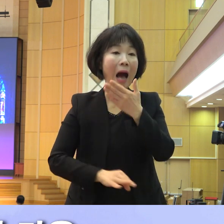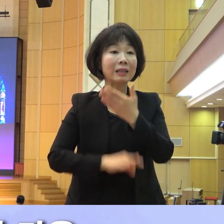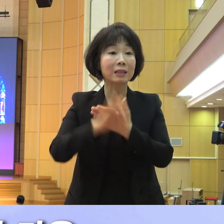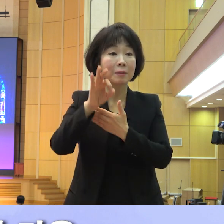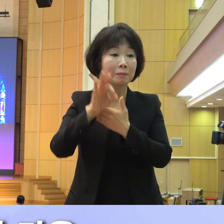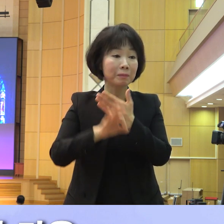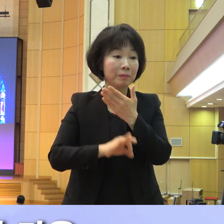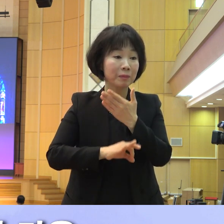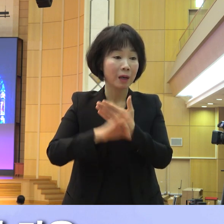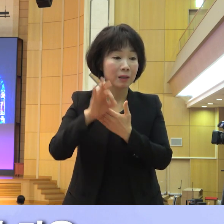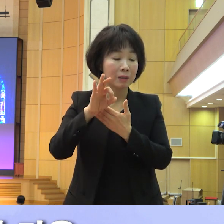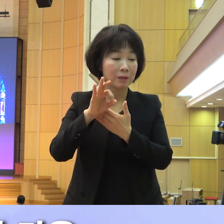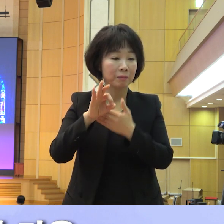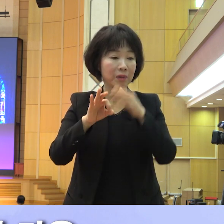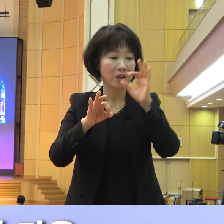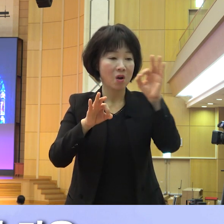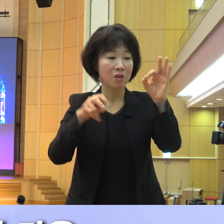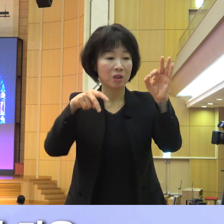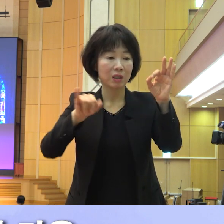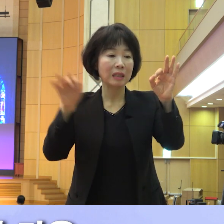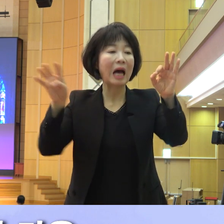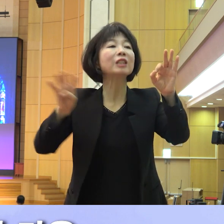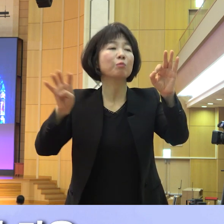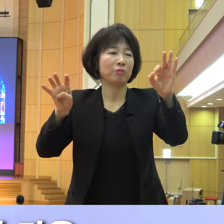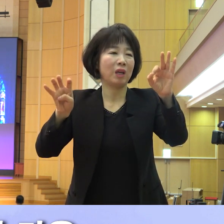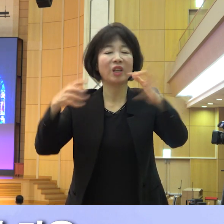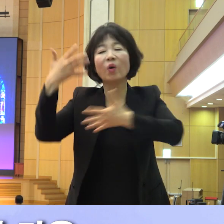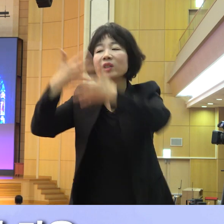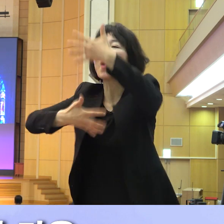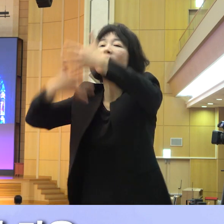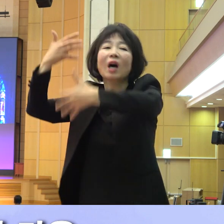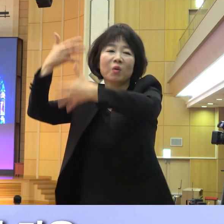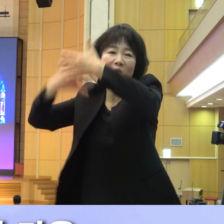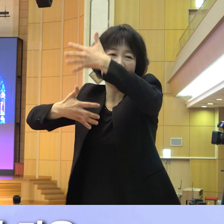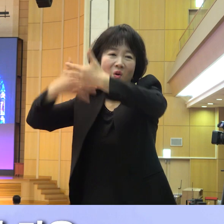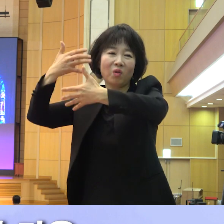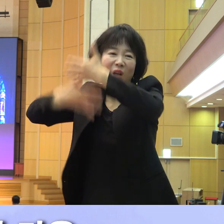경영인 선교회 사업장 축복 예배를 드립니다.